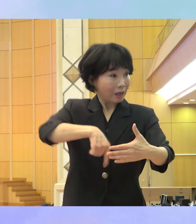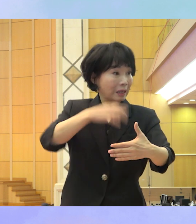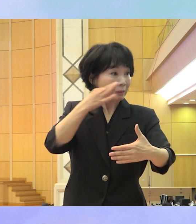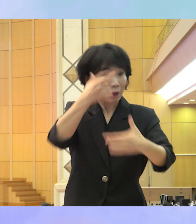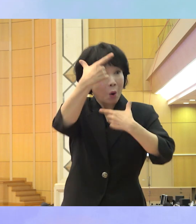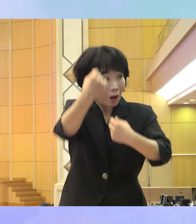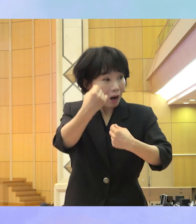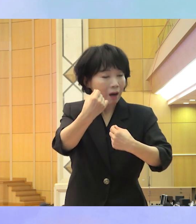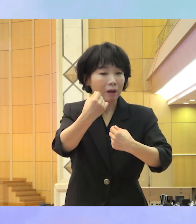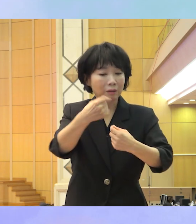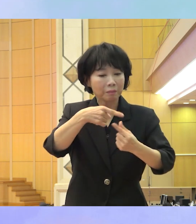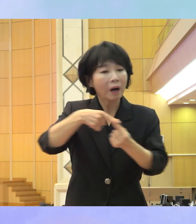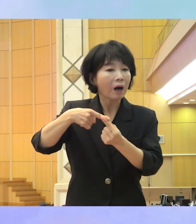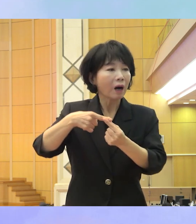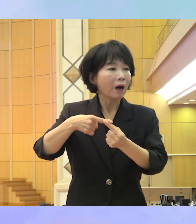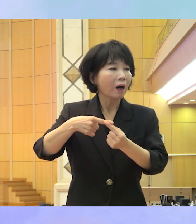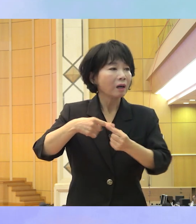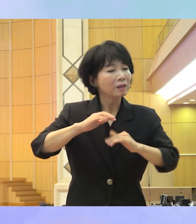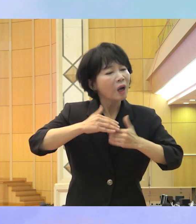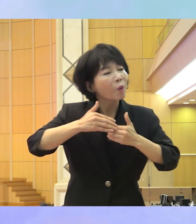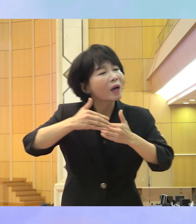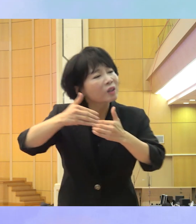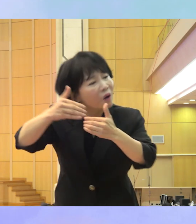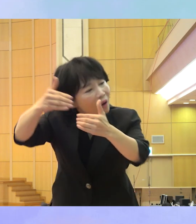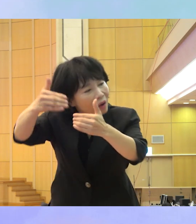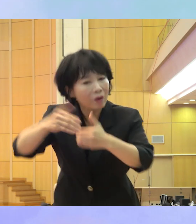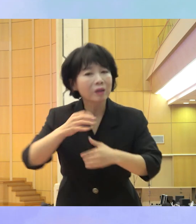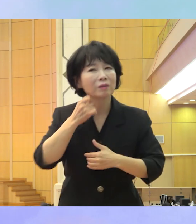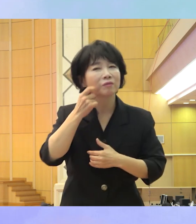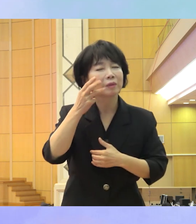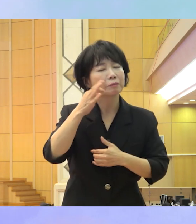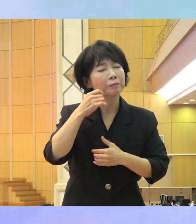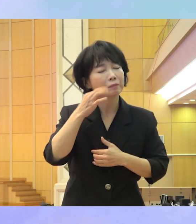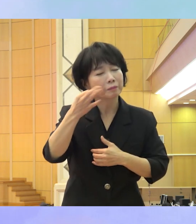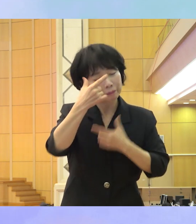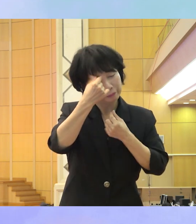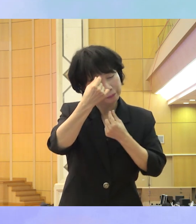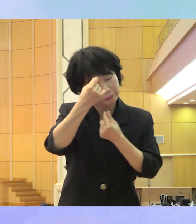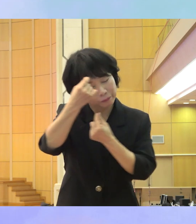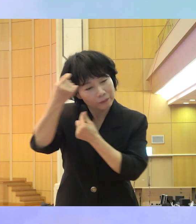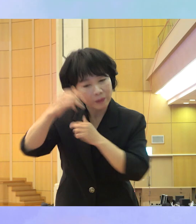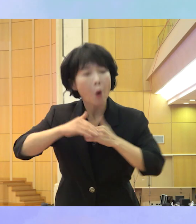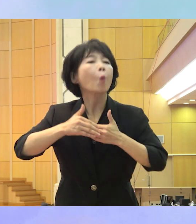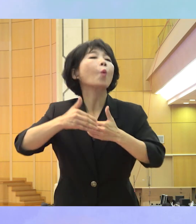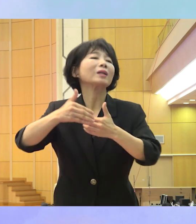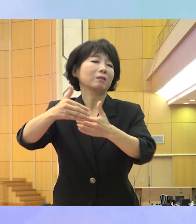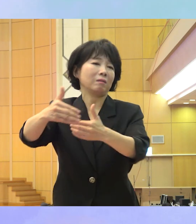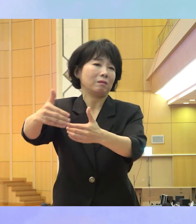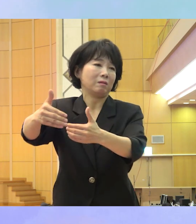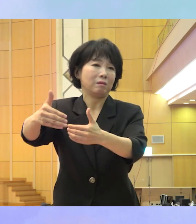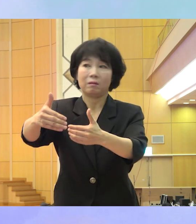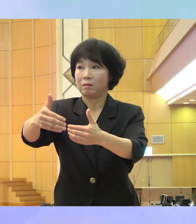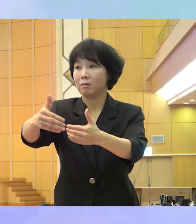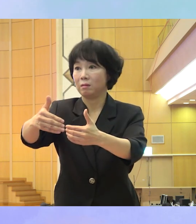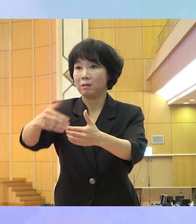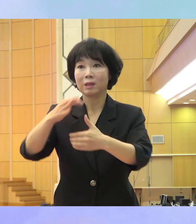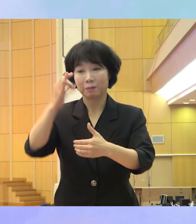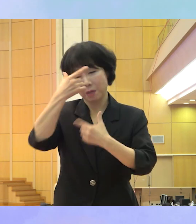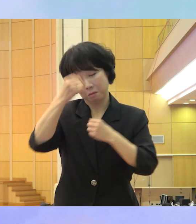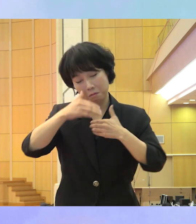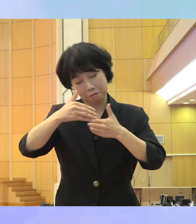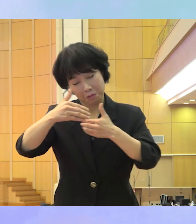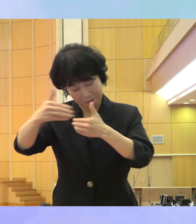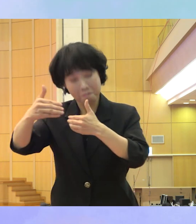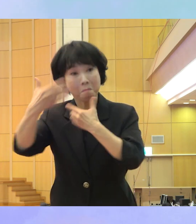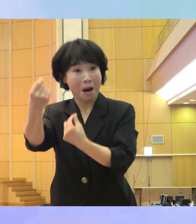위해서 10개월이라는 과정을, 10개월이라는 여정을, 그냥 과정을 거치는 것 뿐이에요. 10개월의